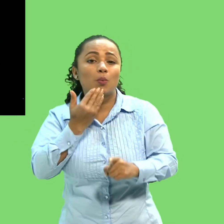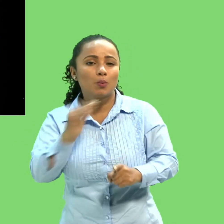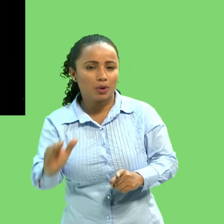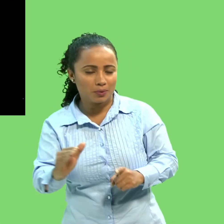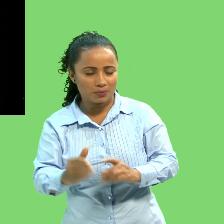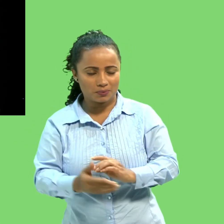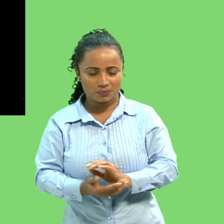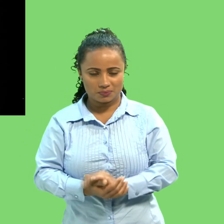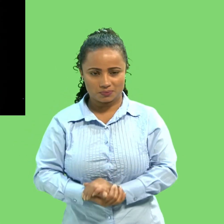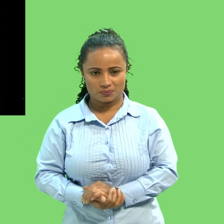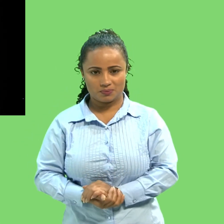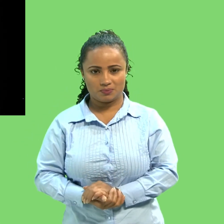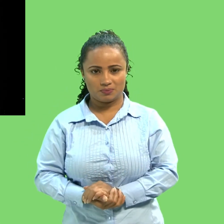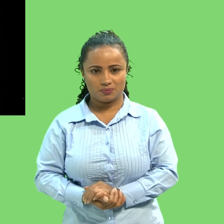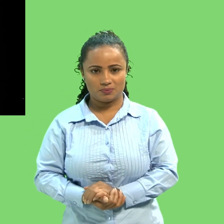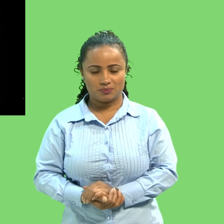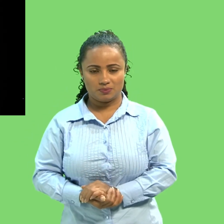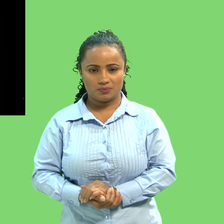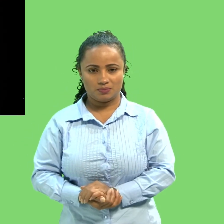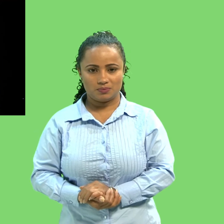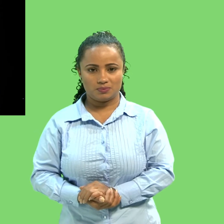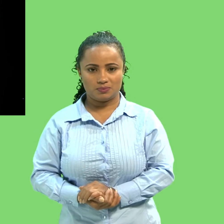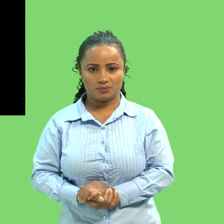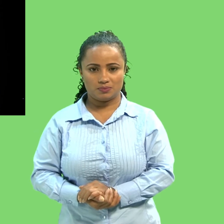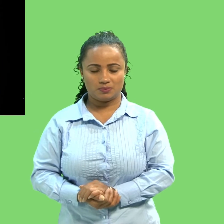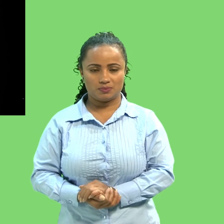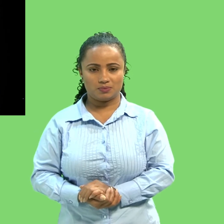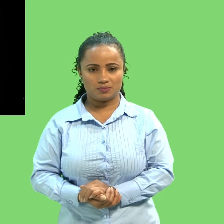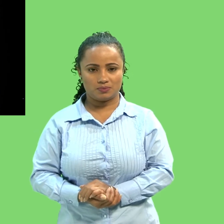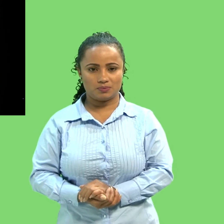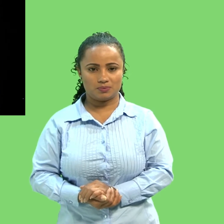certo? Que está ligado, mais uma vez, à interação.